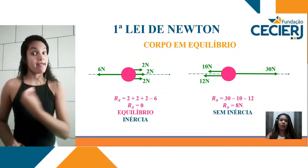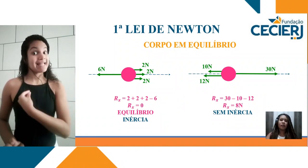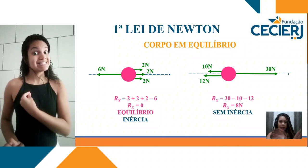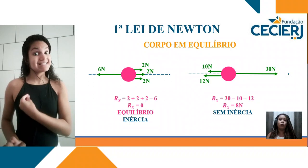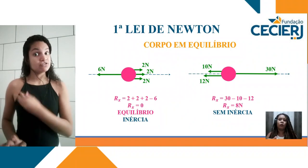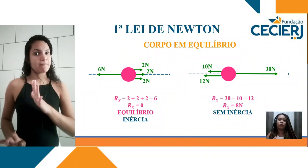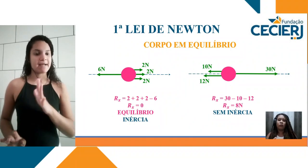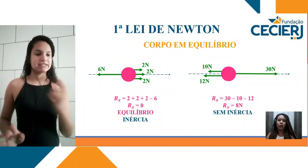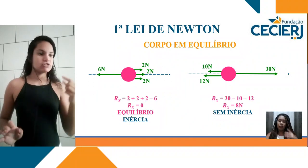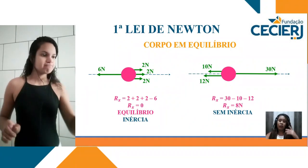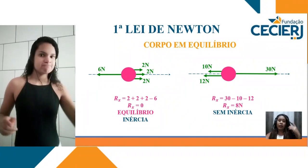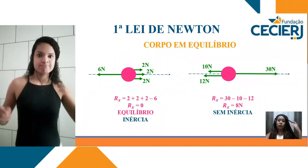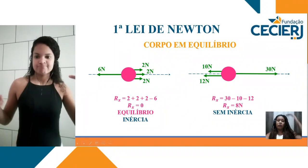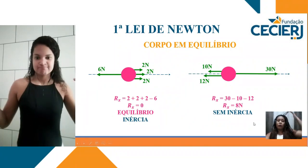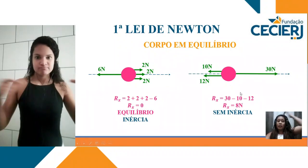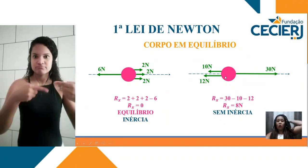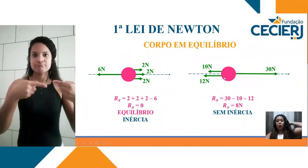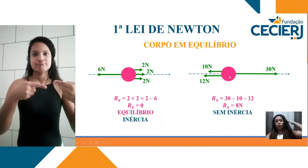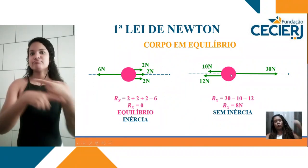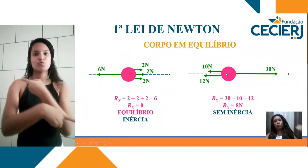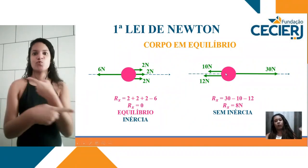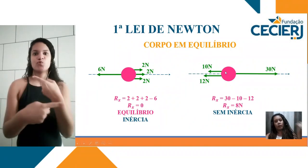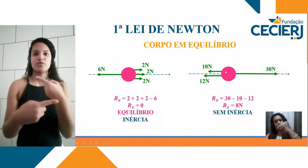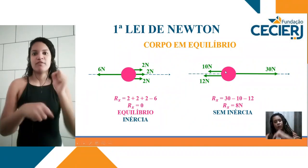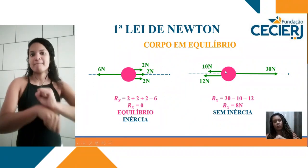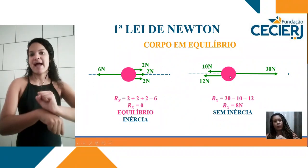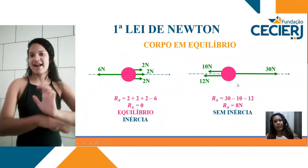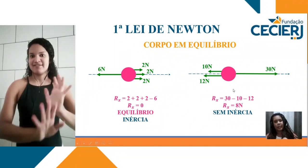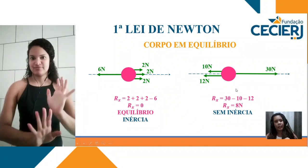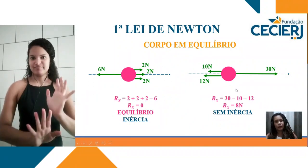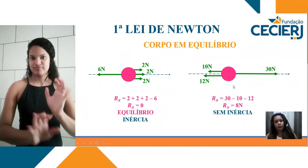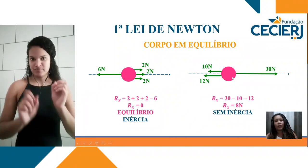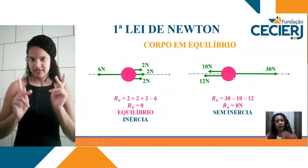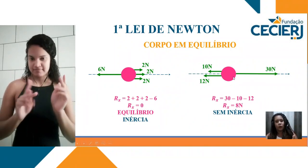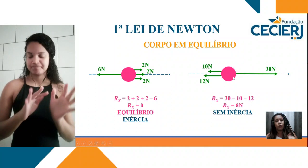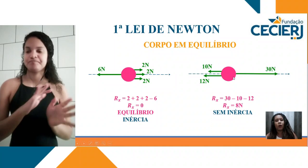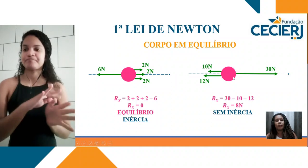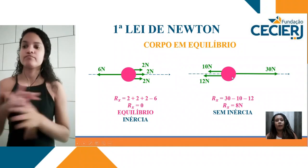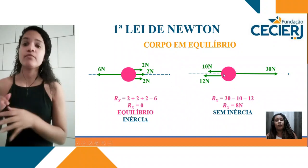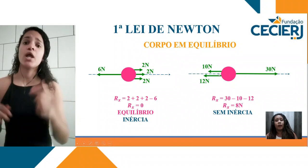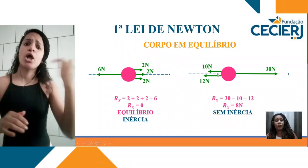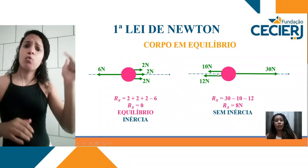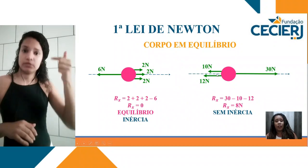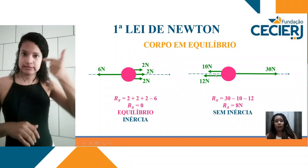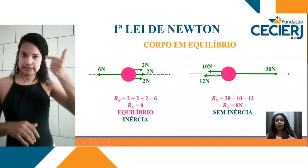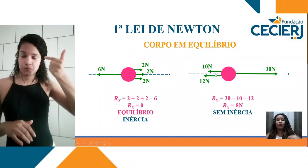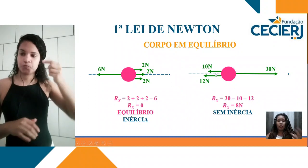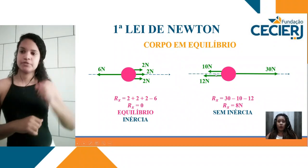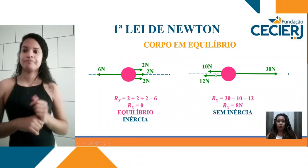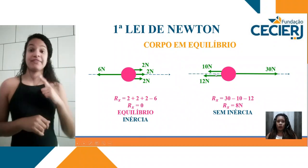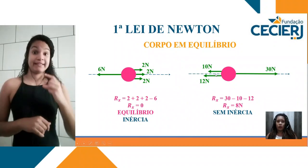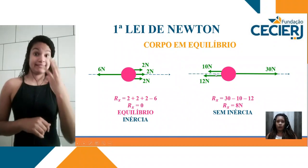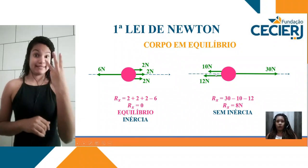existem se anulam. E a gente olhando para essa outra bolinha aqui, também cor-de-rosa, a gente tem